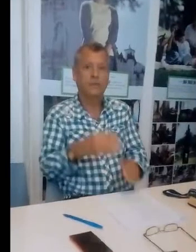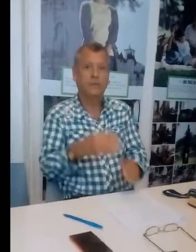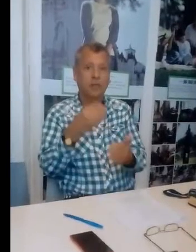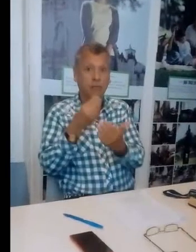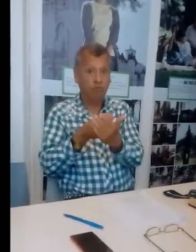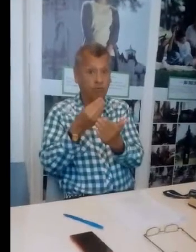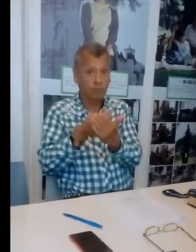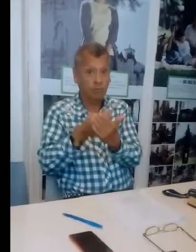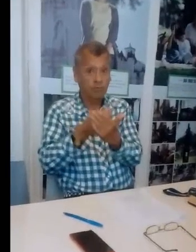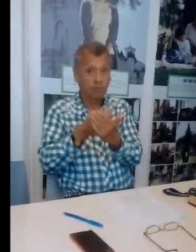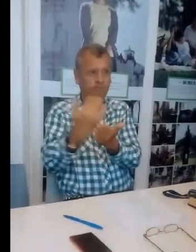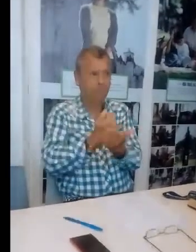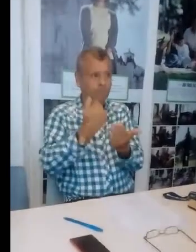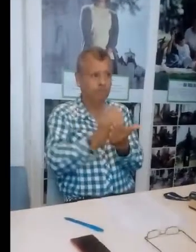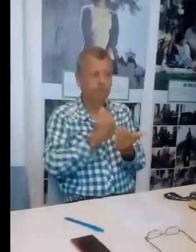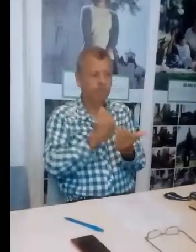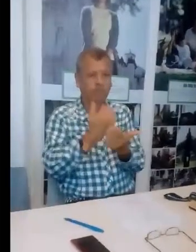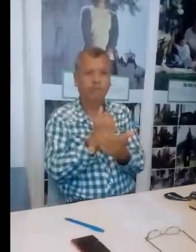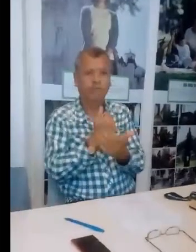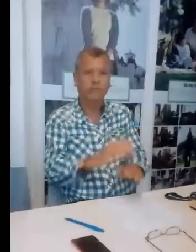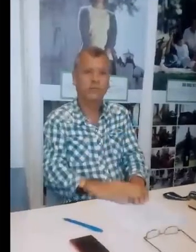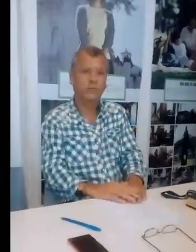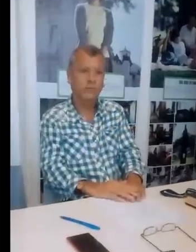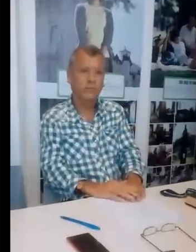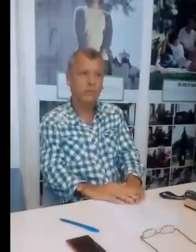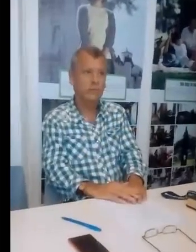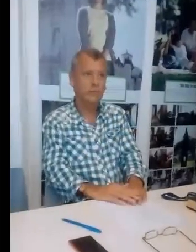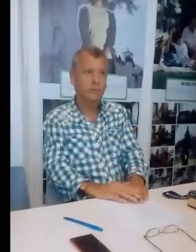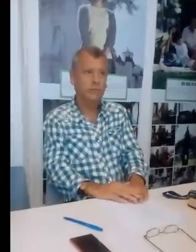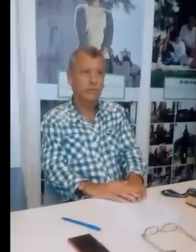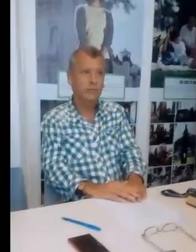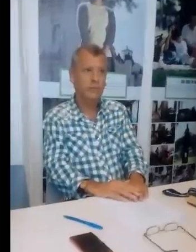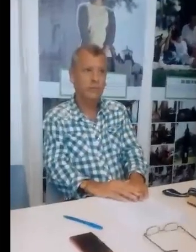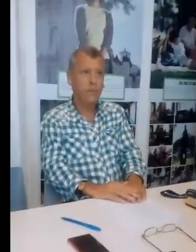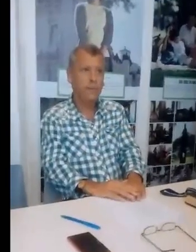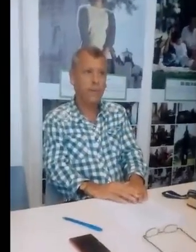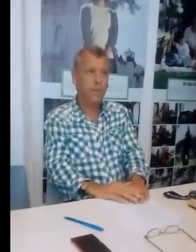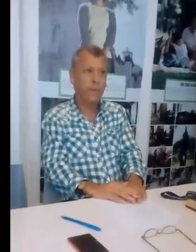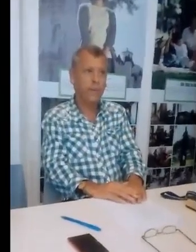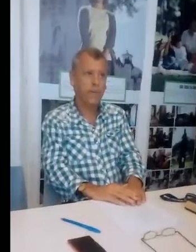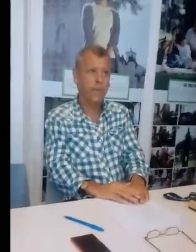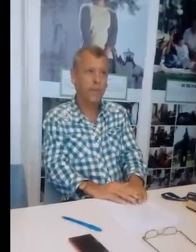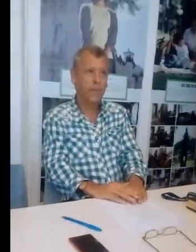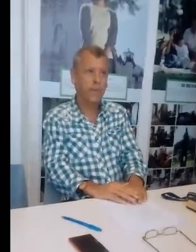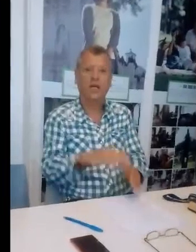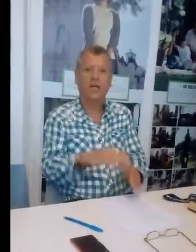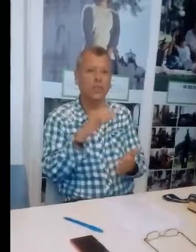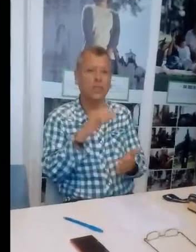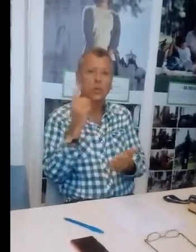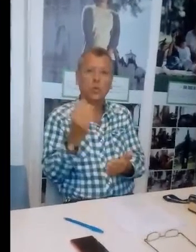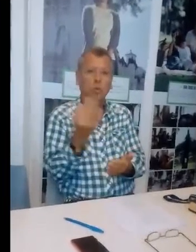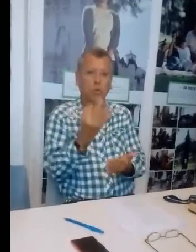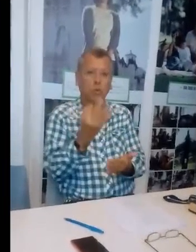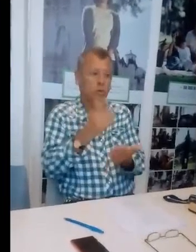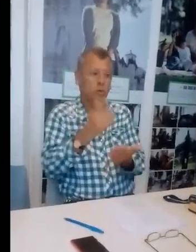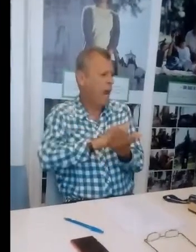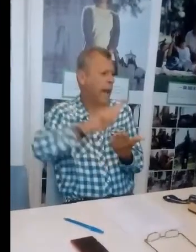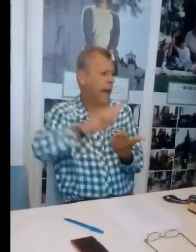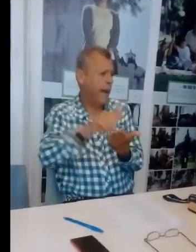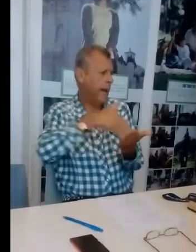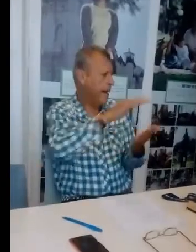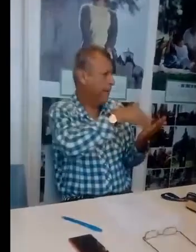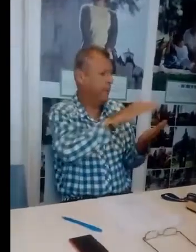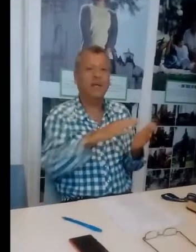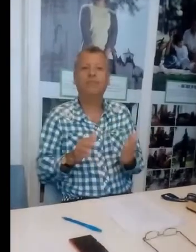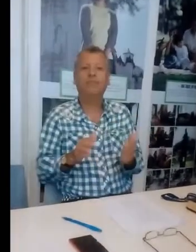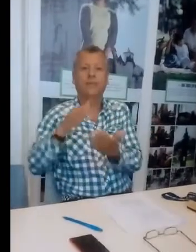palabra y él, entendiendo qué es, ya la traduce al lenguaje de señas y después se regrabó. Es otro de